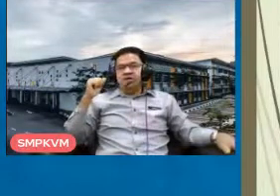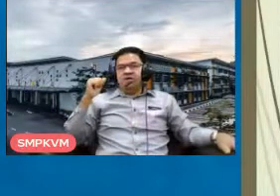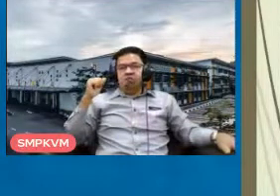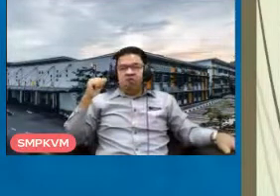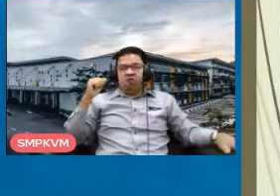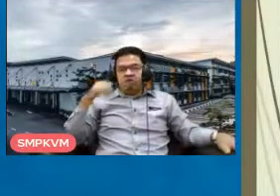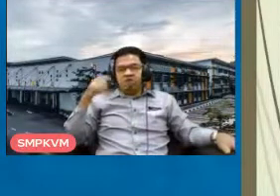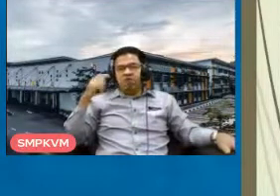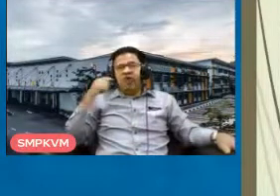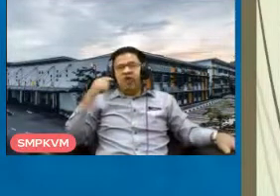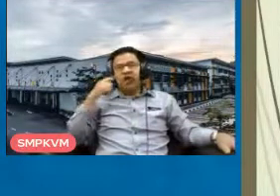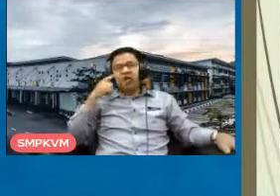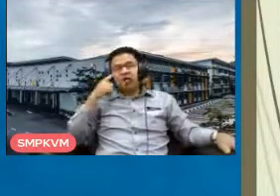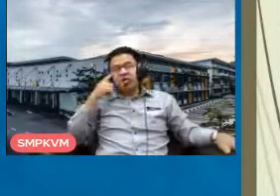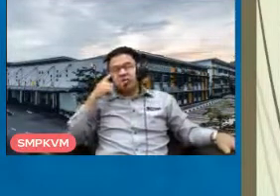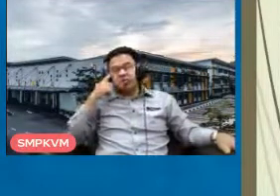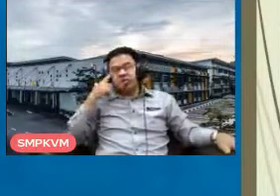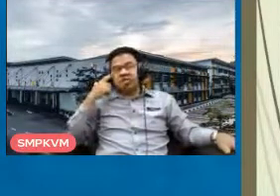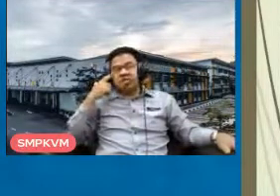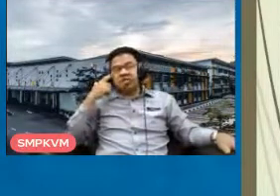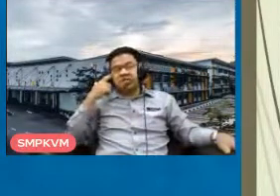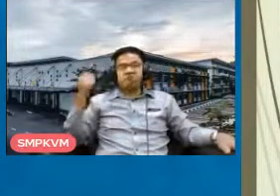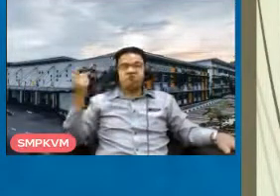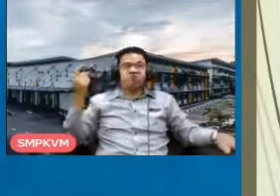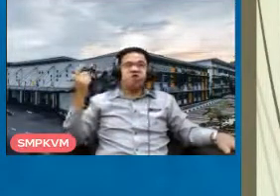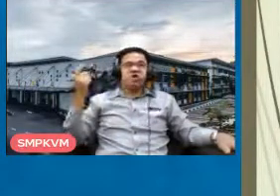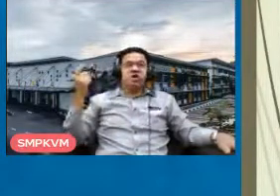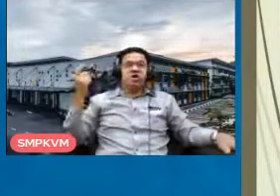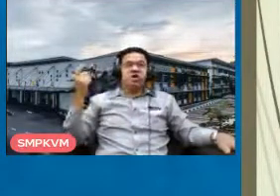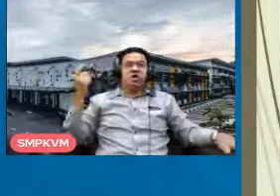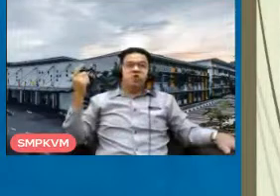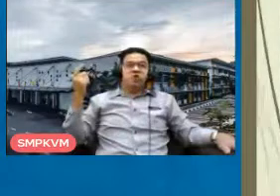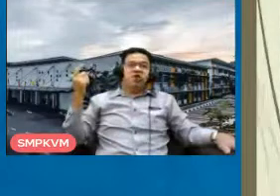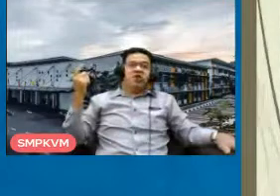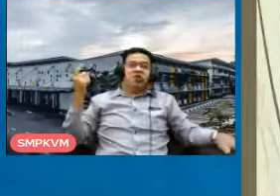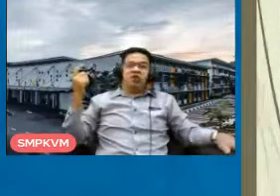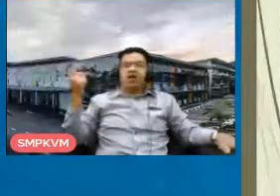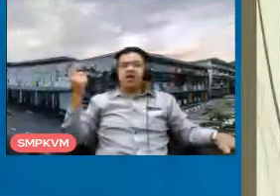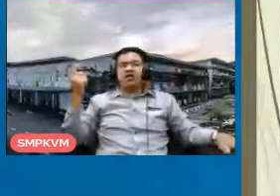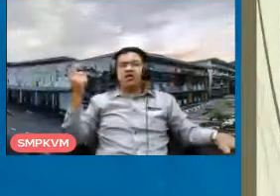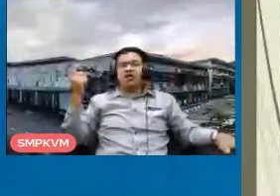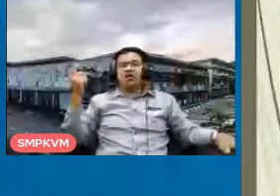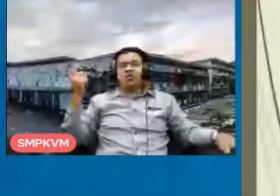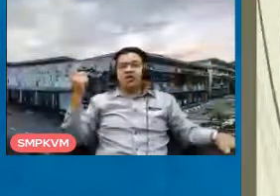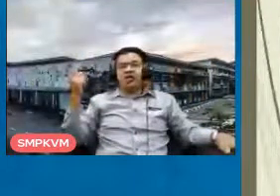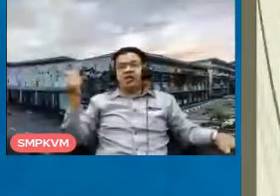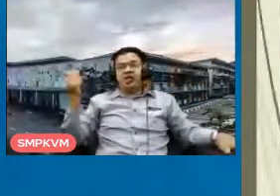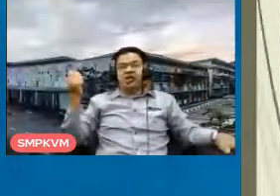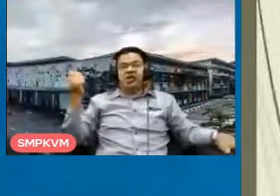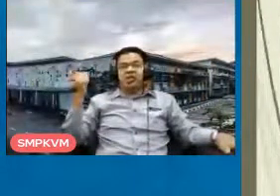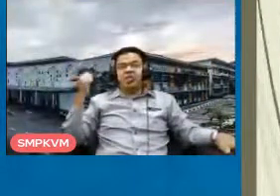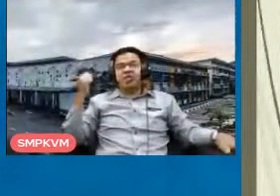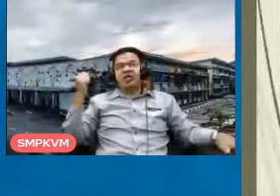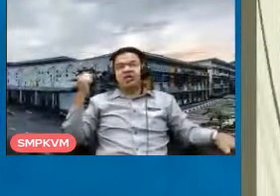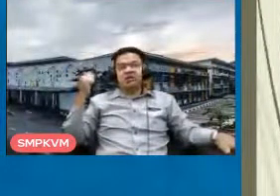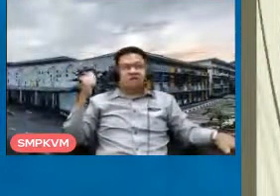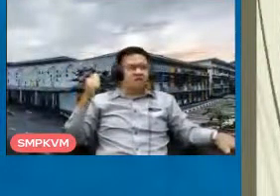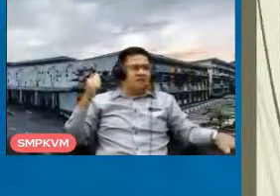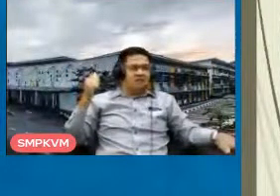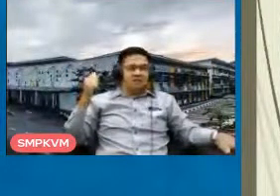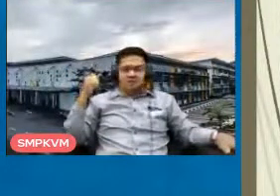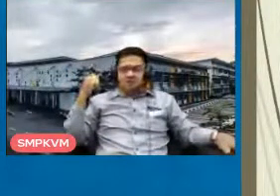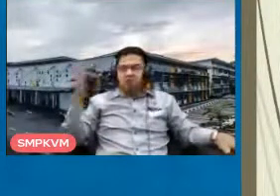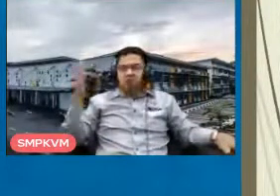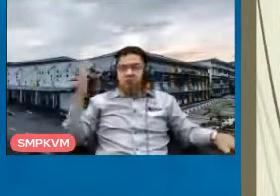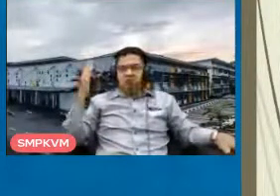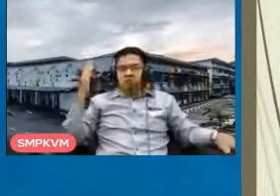eh dia mewakili sekolah kecut saya bagi satu contoh kejohanan olahraga peringkat daerah dan peringkat negeri kita